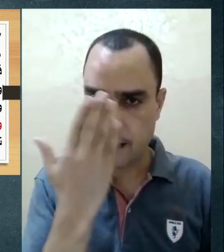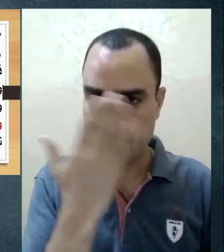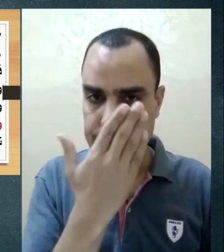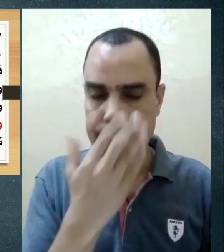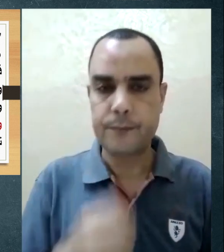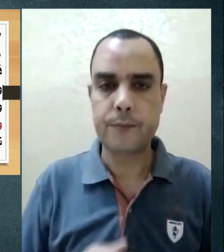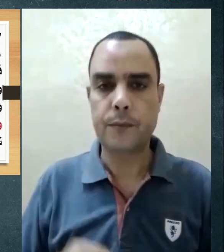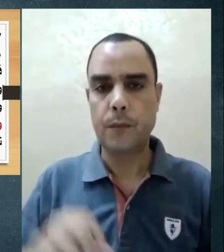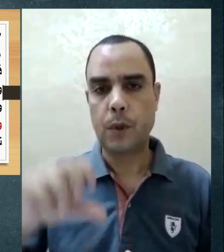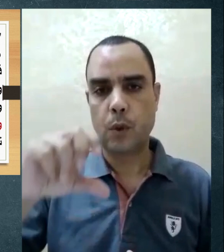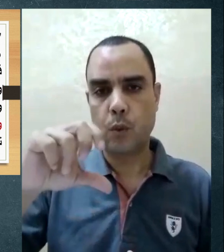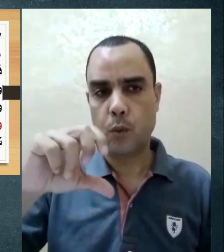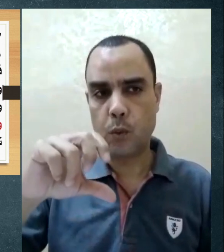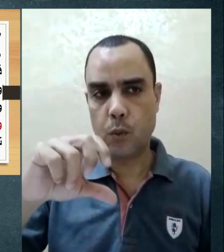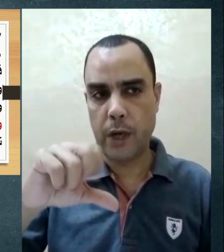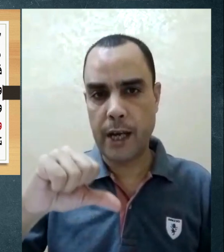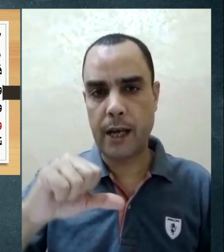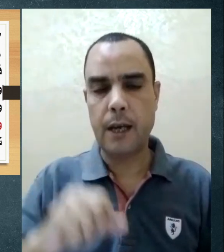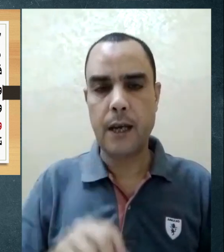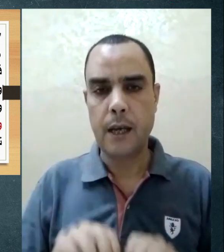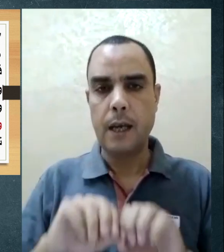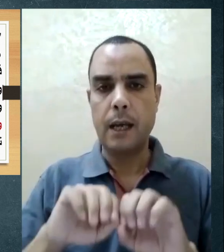والمدرسة